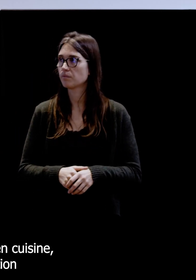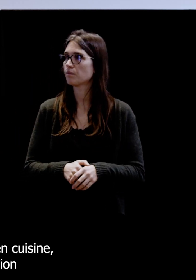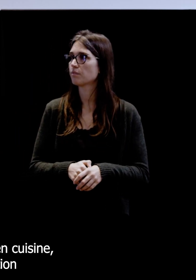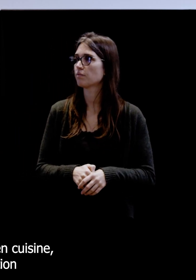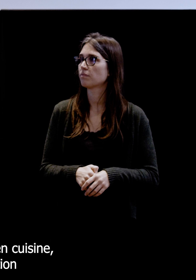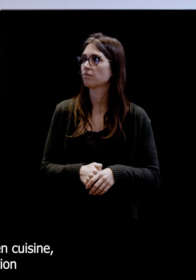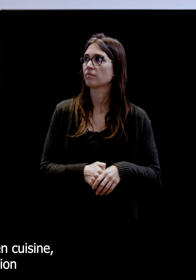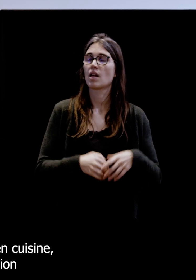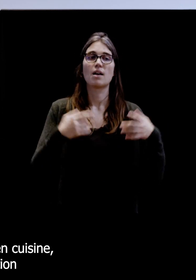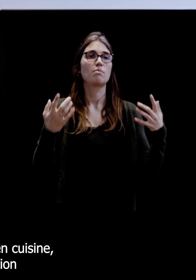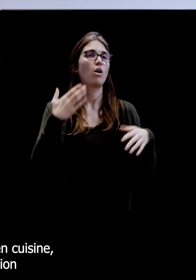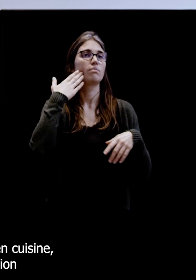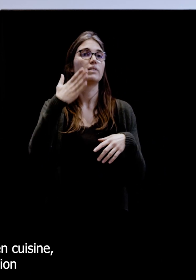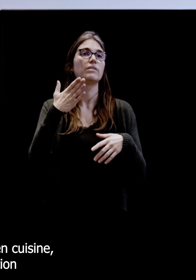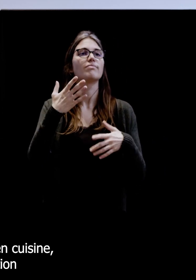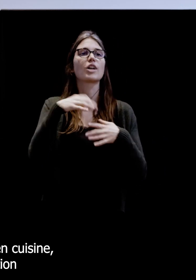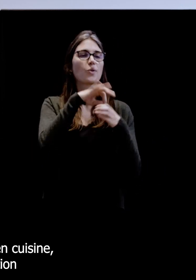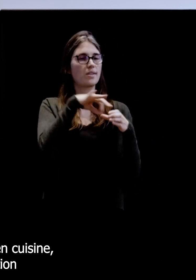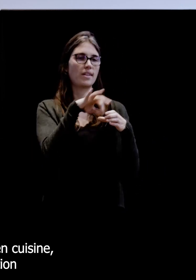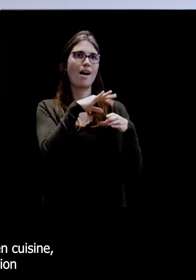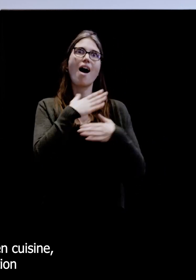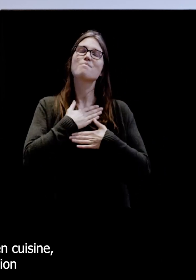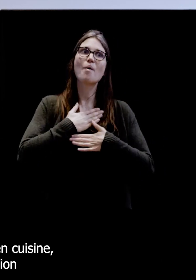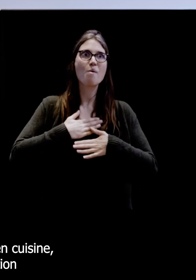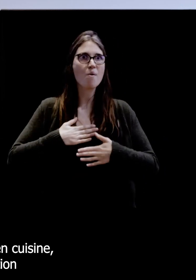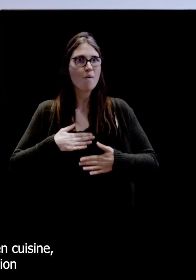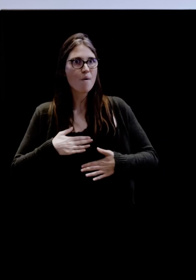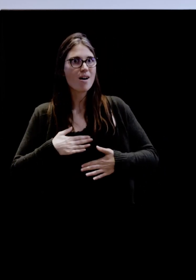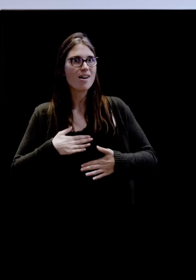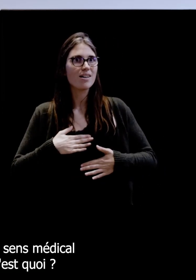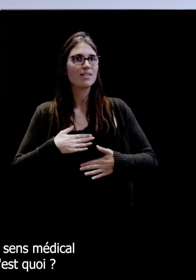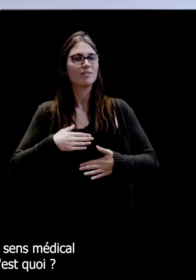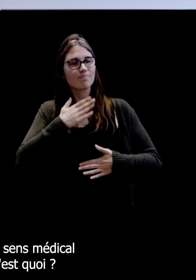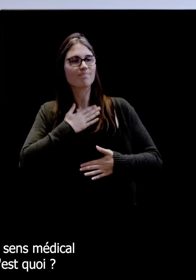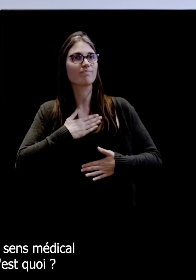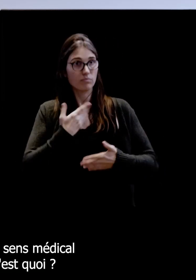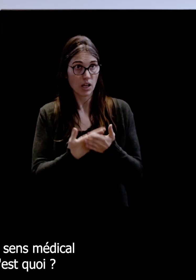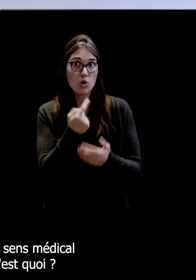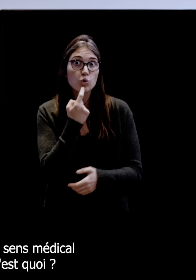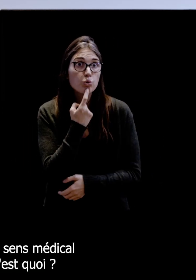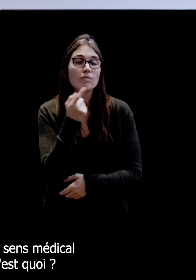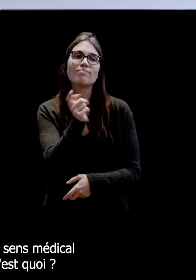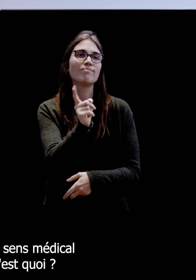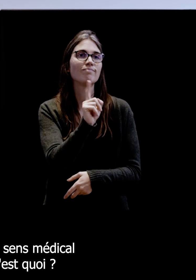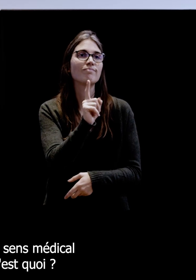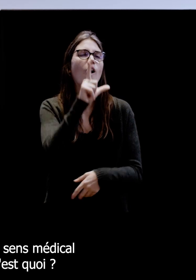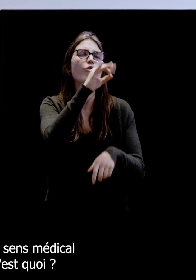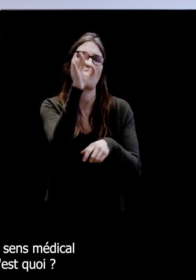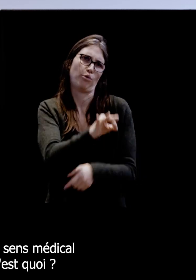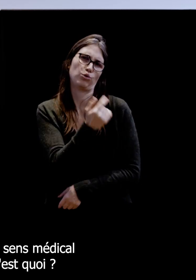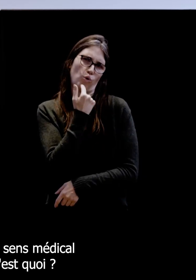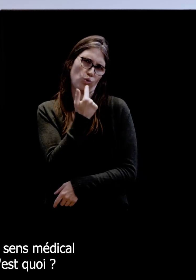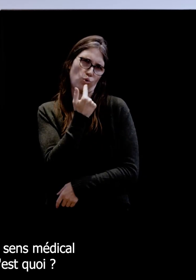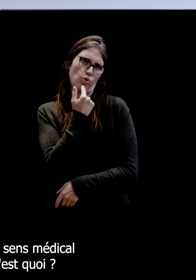quand on dit c'est bon en cuisine, c'est 80% d'olfaction et que 20% de gustation au sens médical du